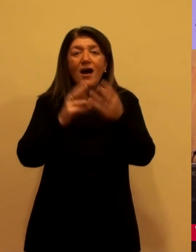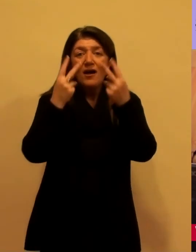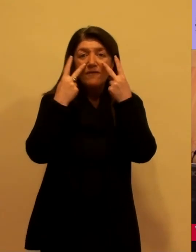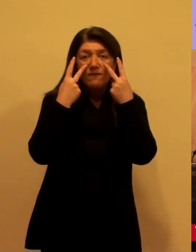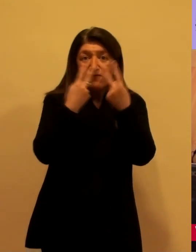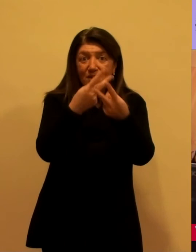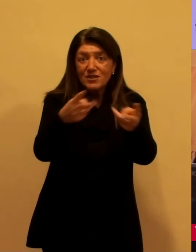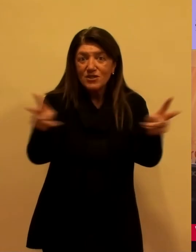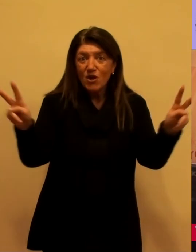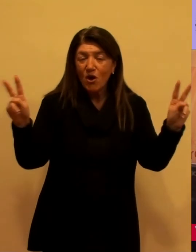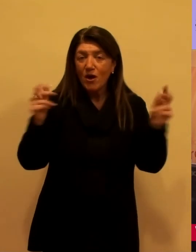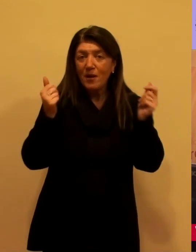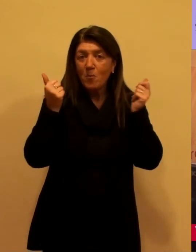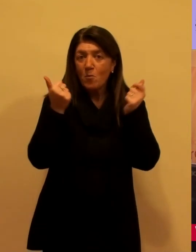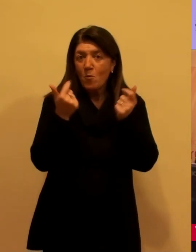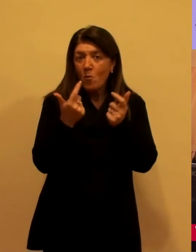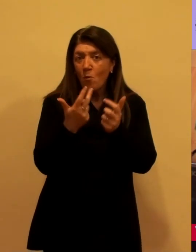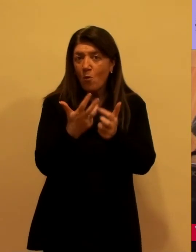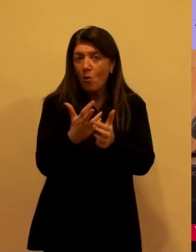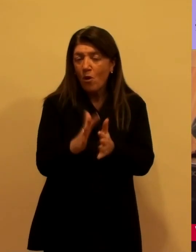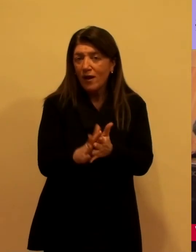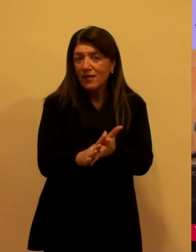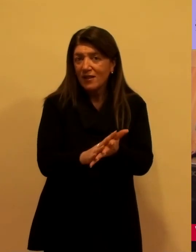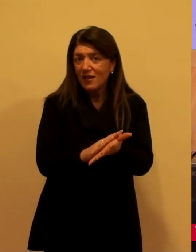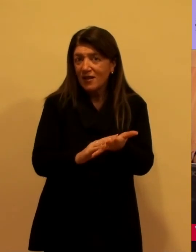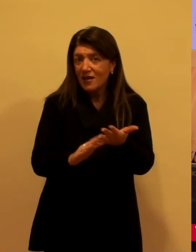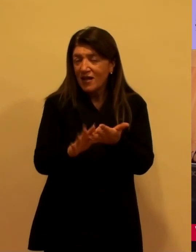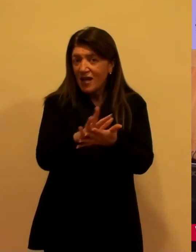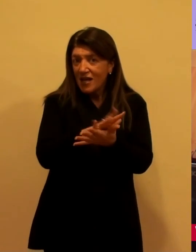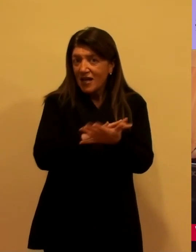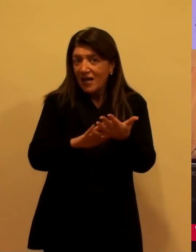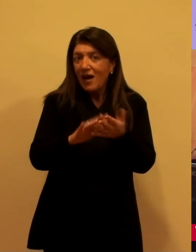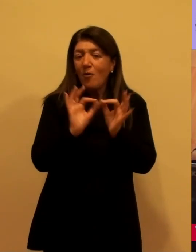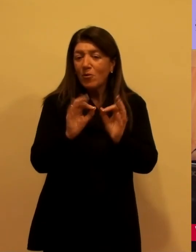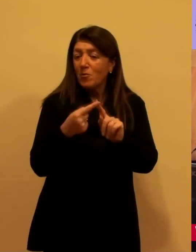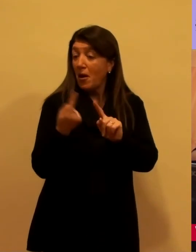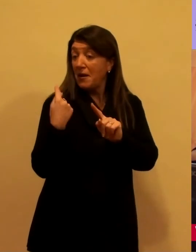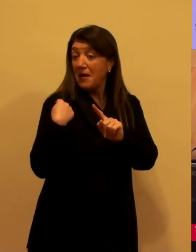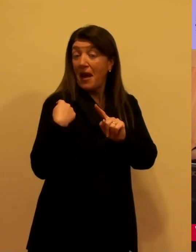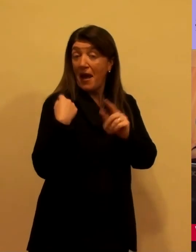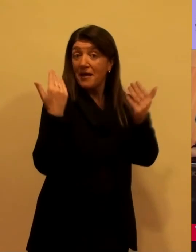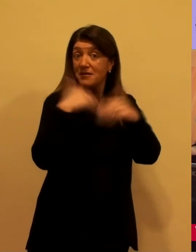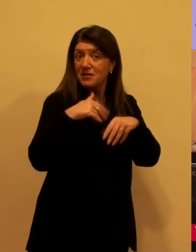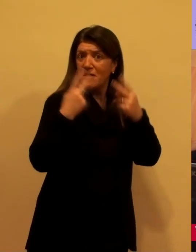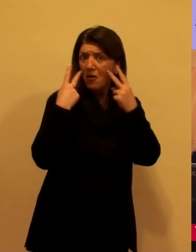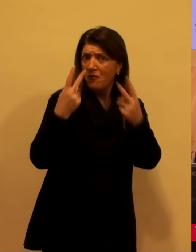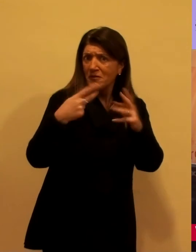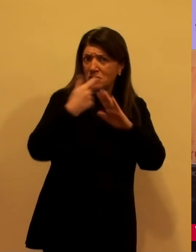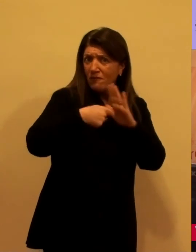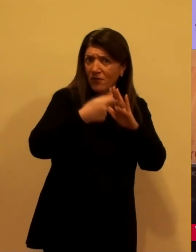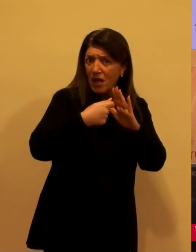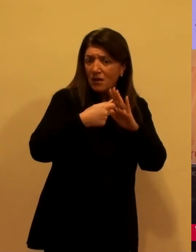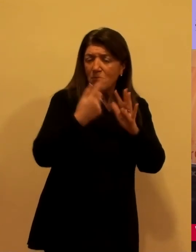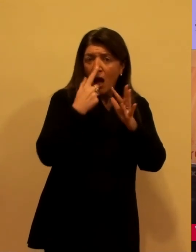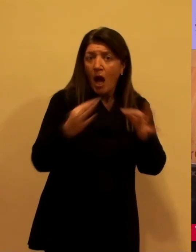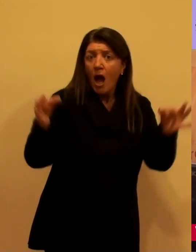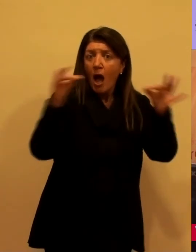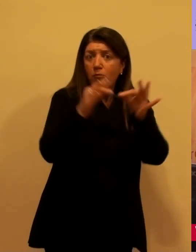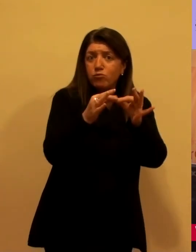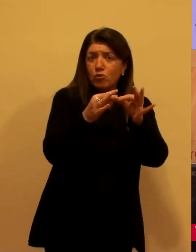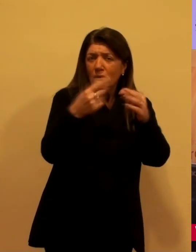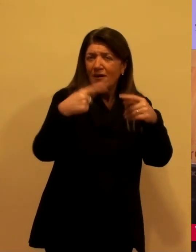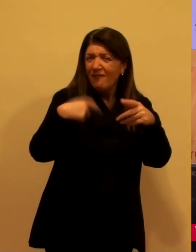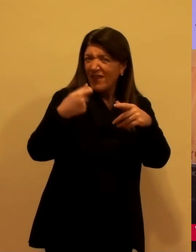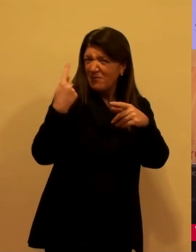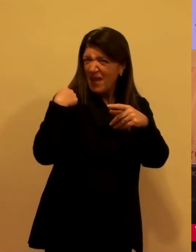multisensoriale, no? Ieri ho visto un film che si chiama Appuntamento al buio, dove c'era uno dei protagonisti che faceva proprio questo discorso qua, sì. Quindi sembra